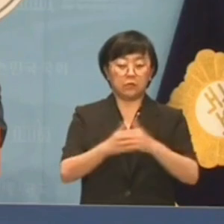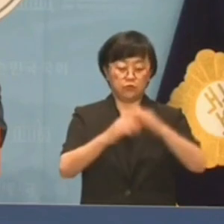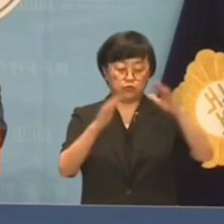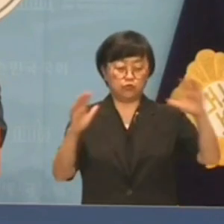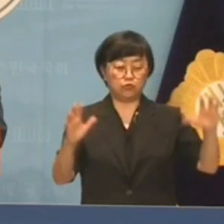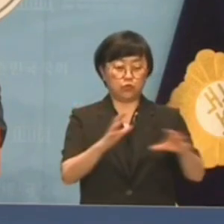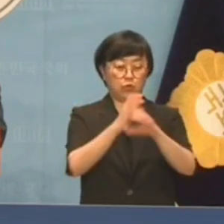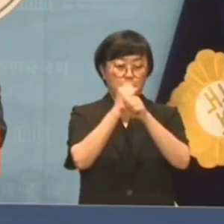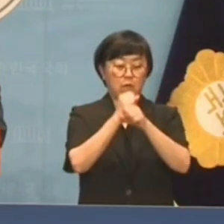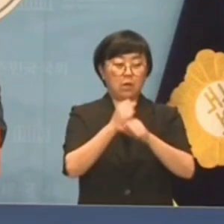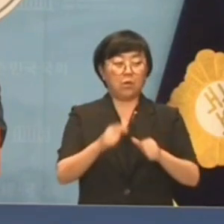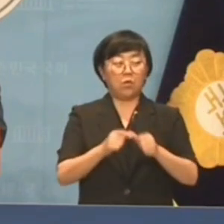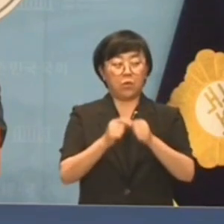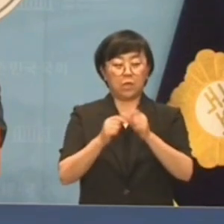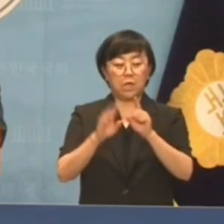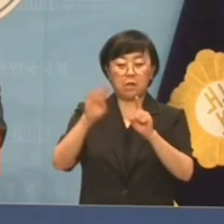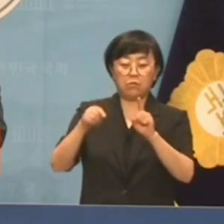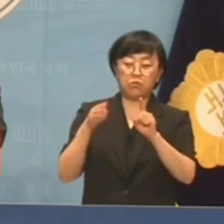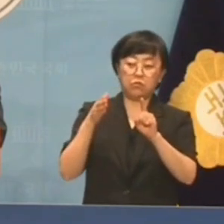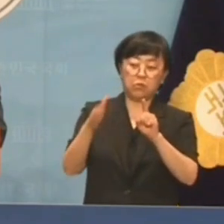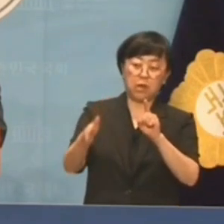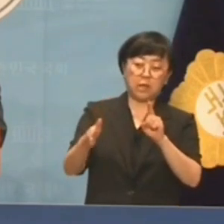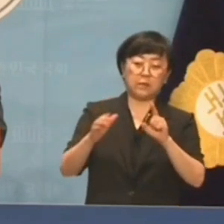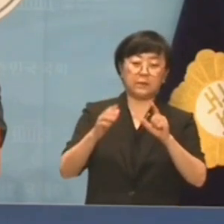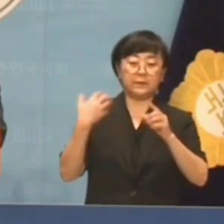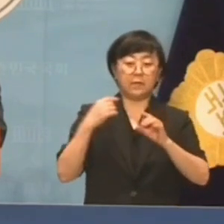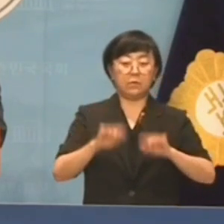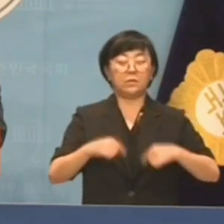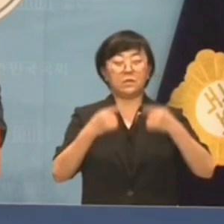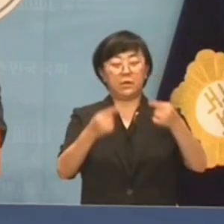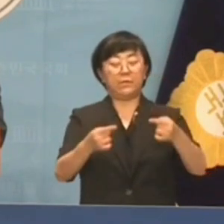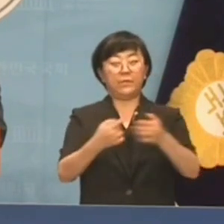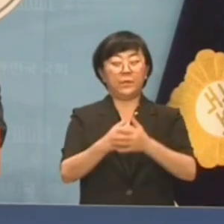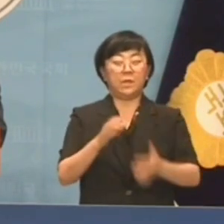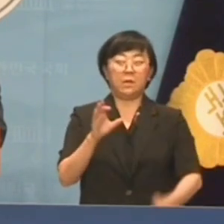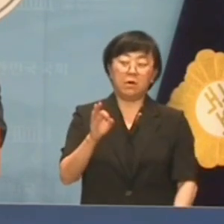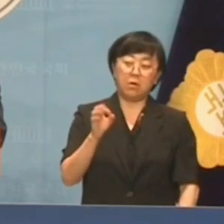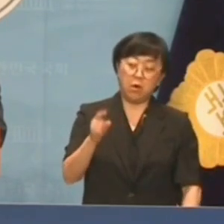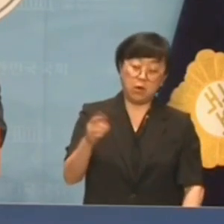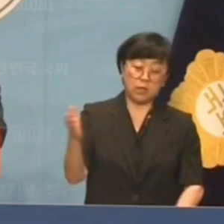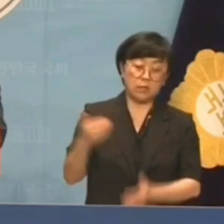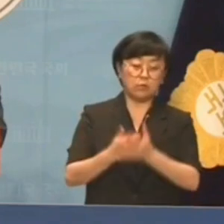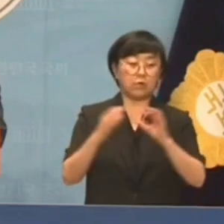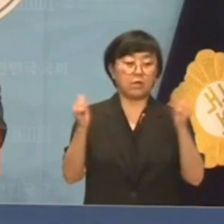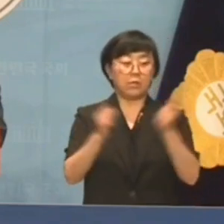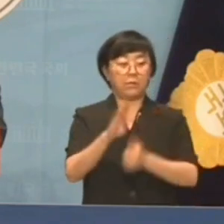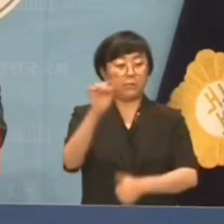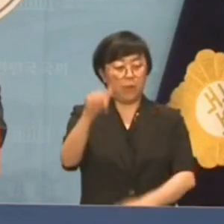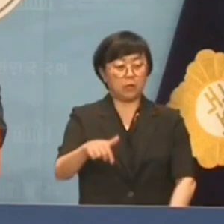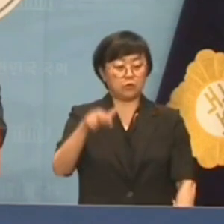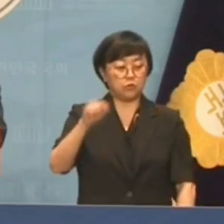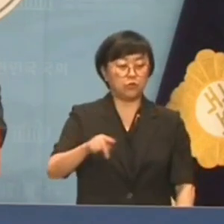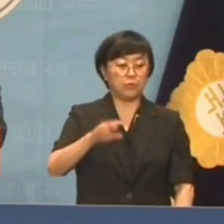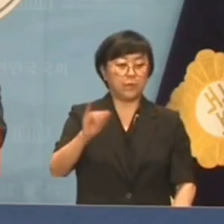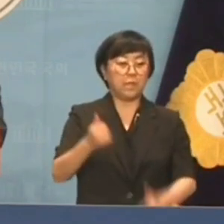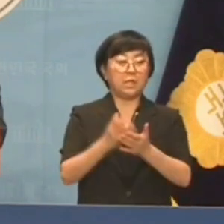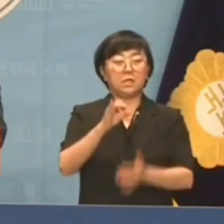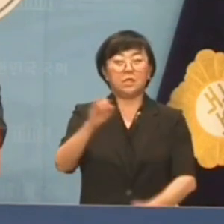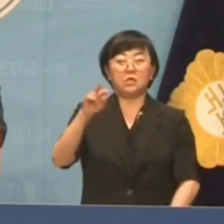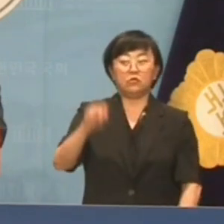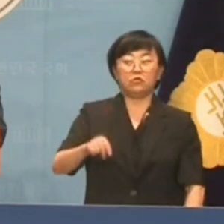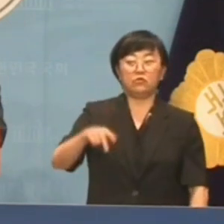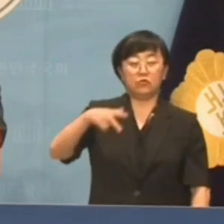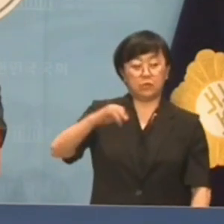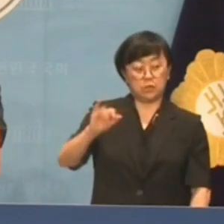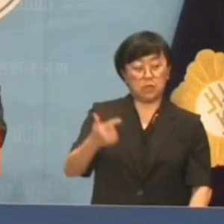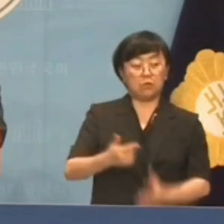내용을 노동고용1분과 책임위원으로 참여하고 계시는 어기규 의원님, 박주민 의원님, 이수진